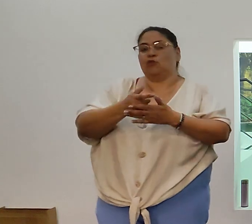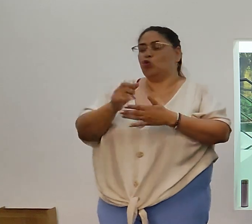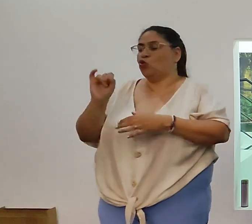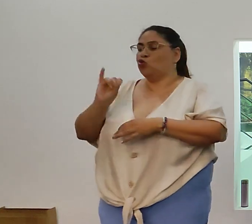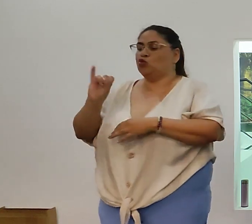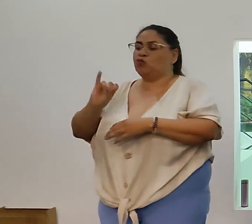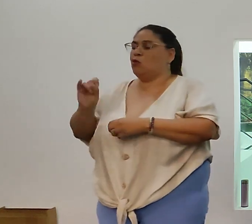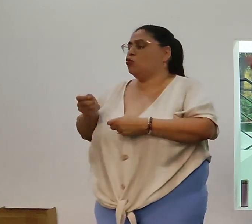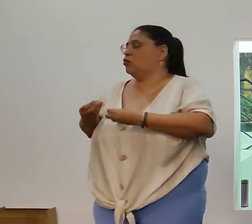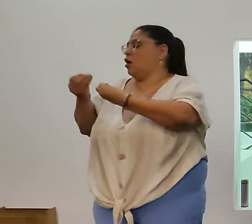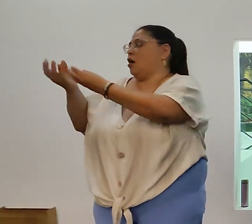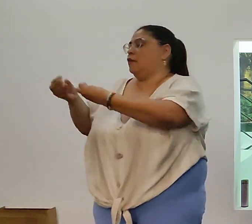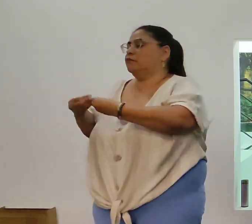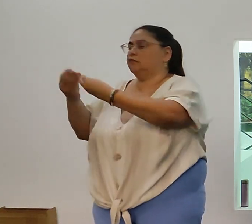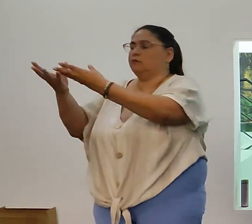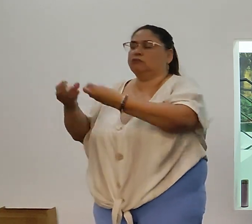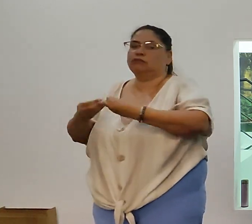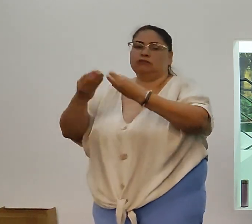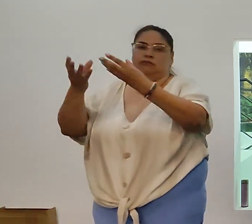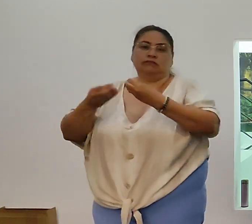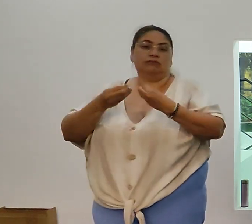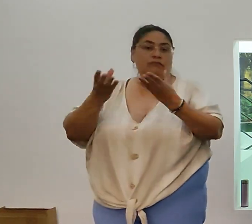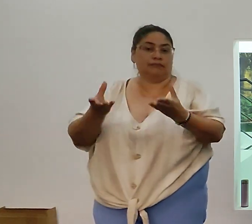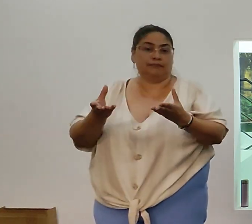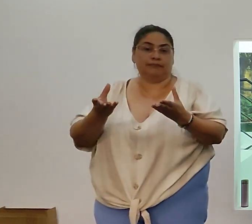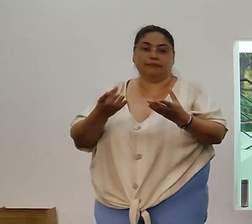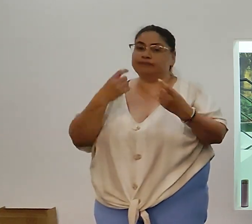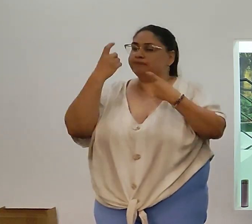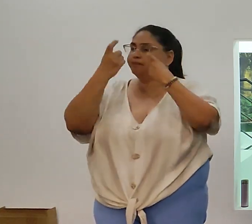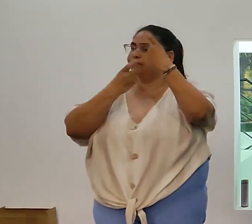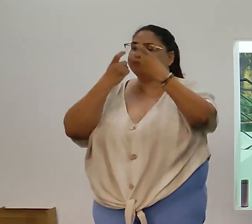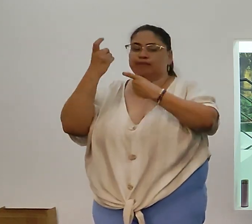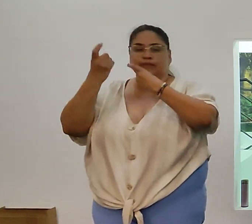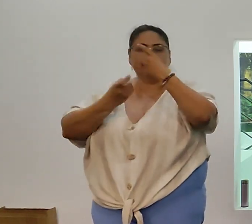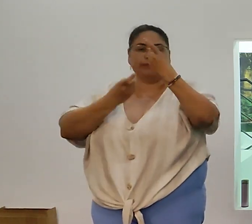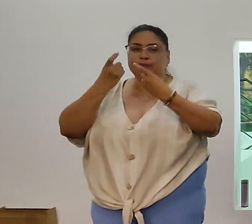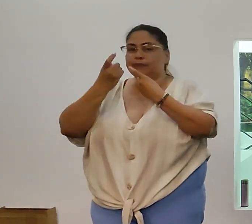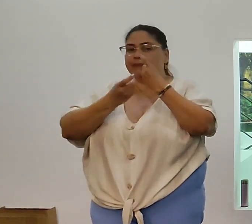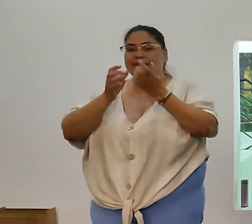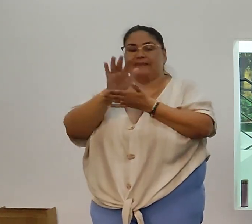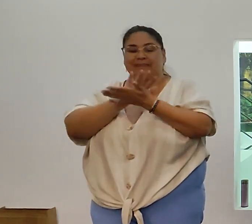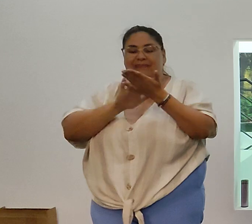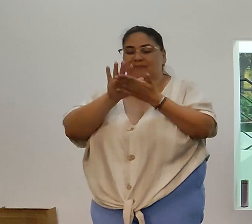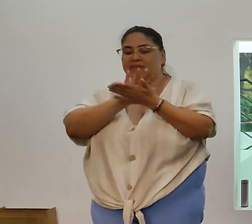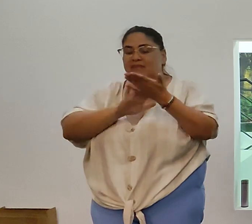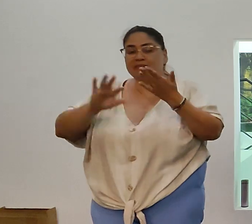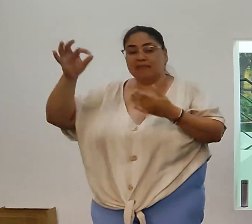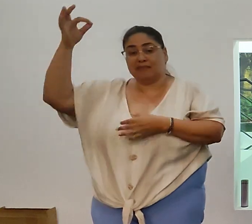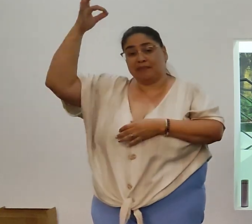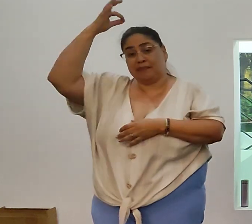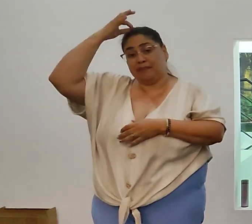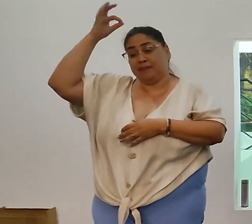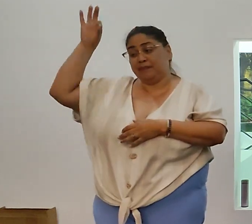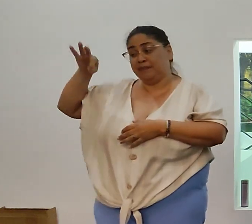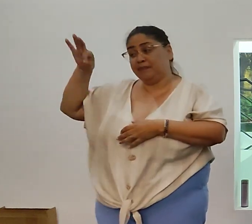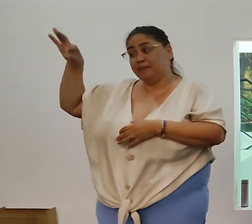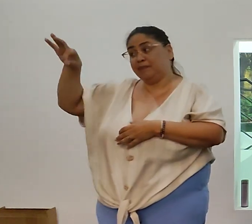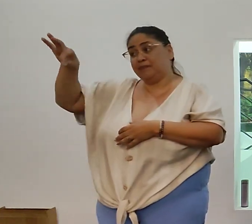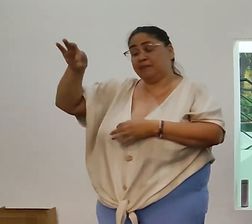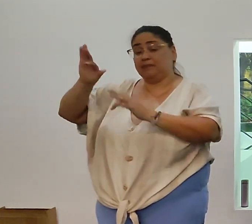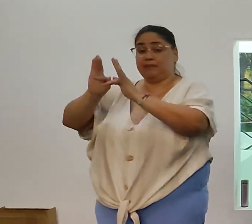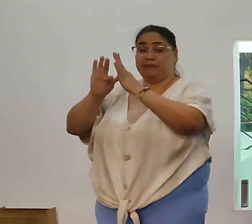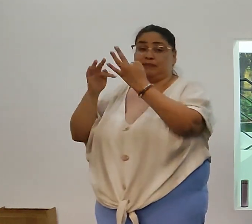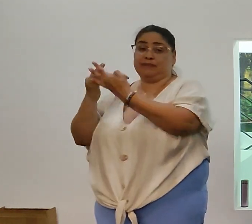ele tinha com a sua família e nem sequer se preocupou com a vida espiritual dos seus. Mas agora que ele está no